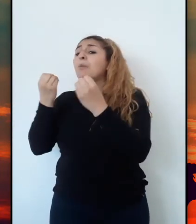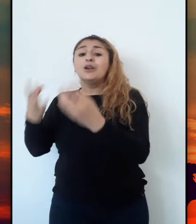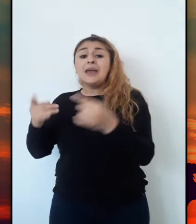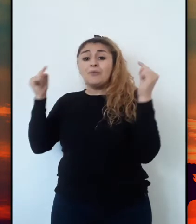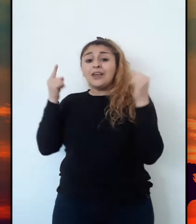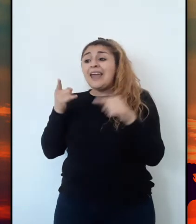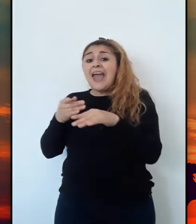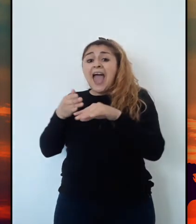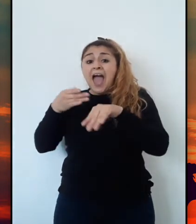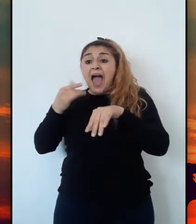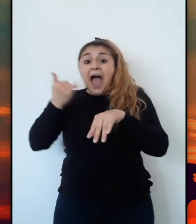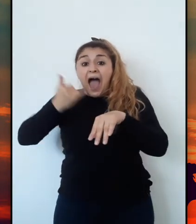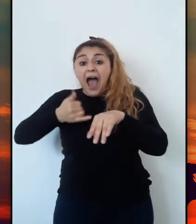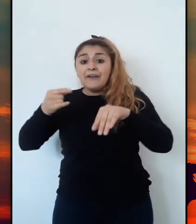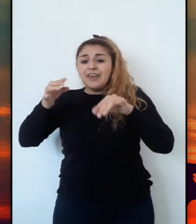et avec larmes,